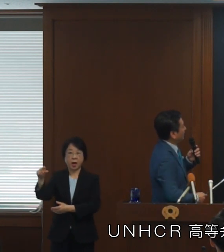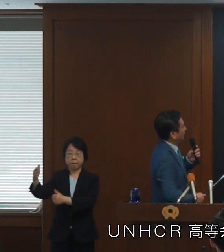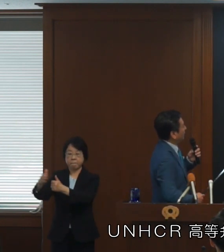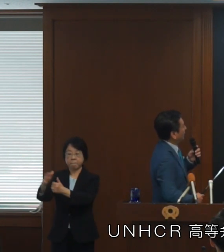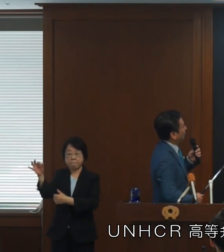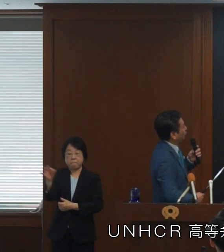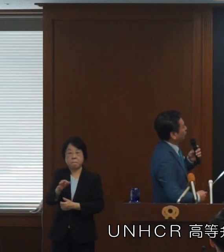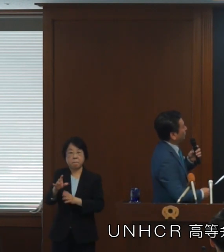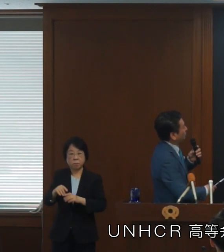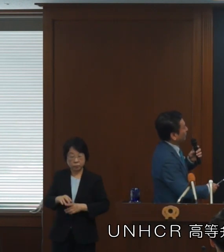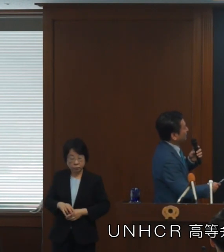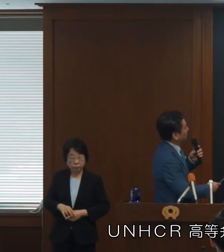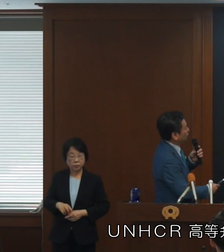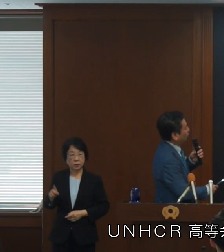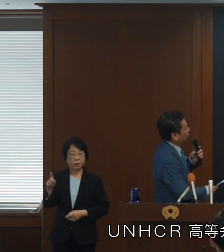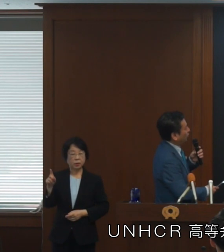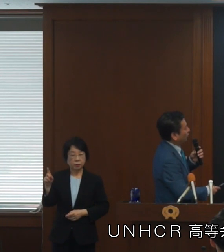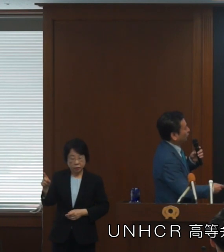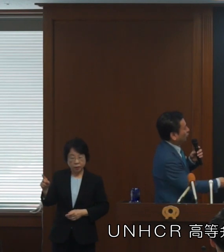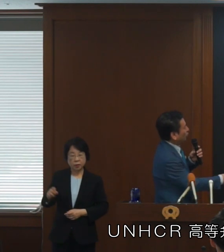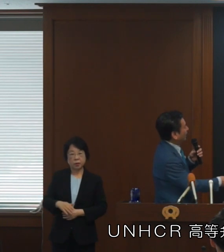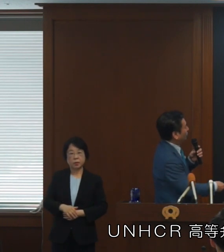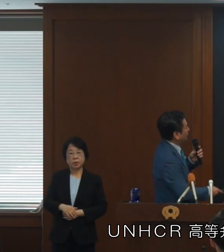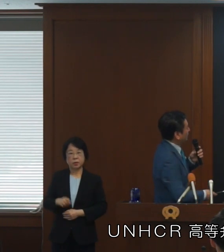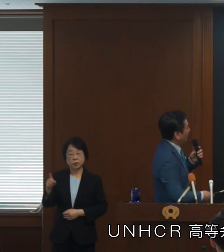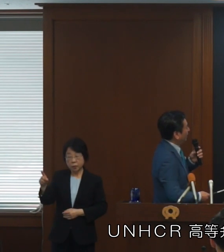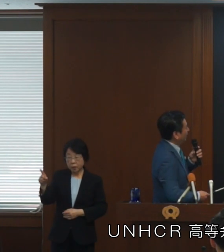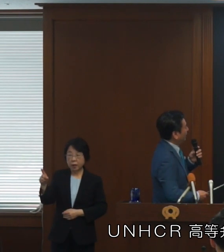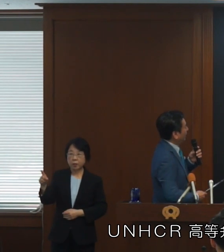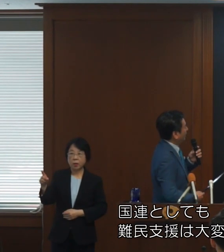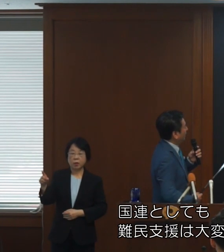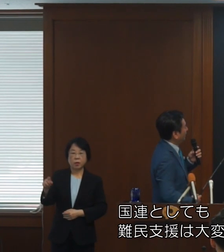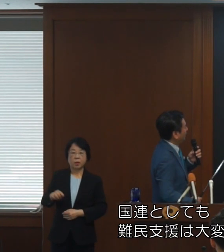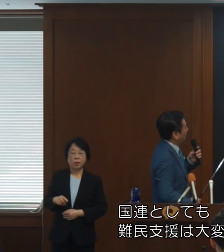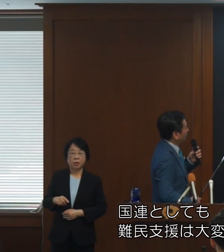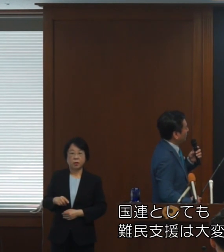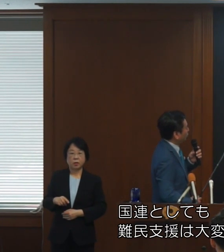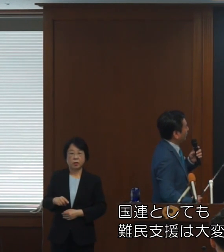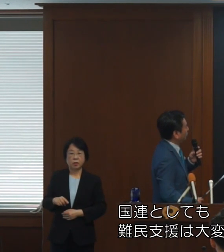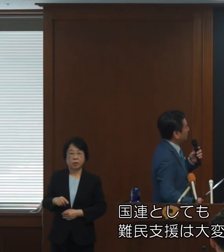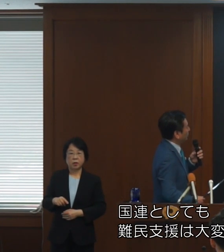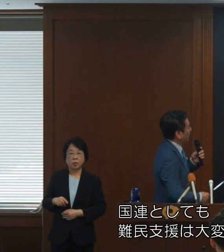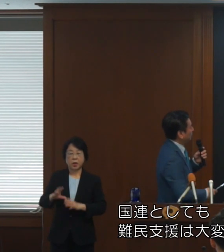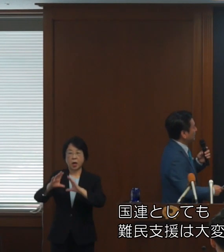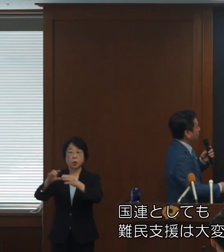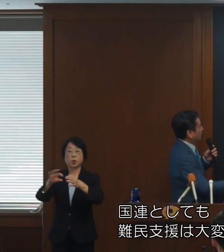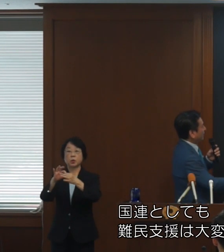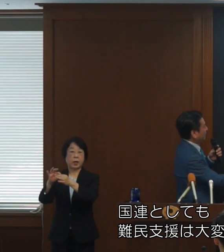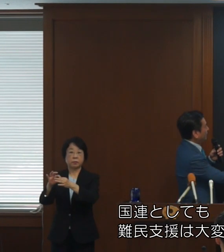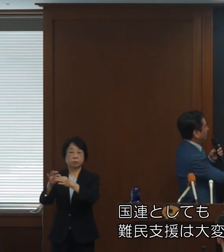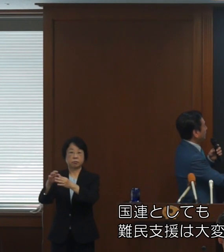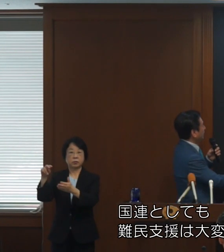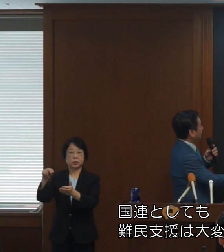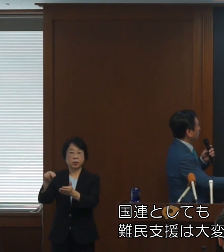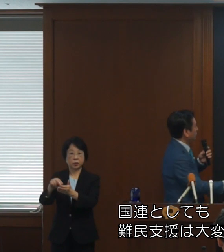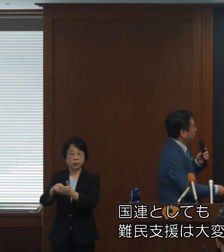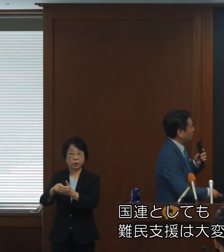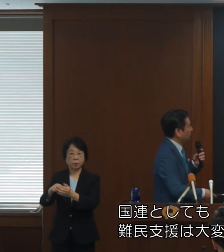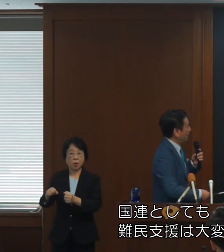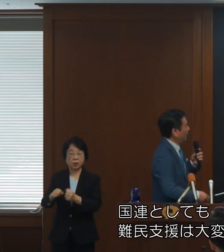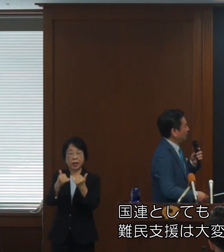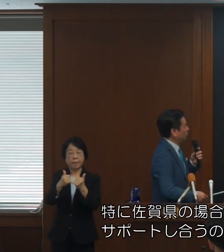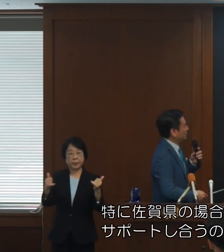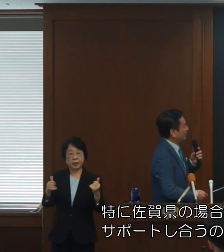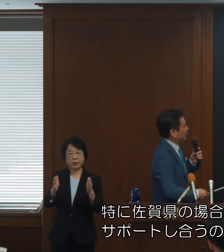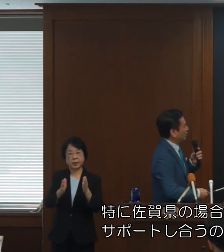遊泳のhcrですね口頭弁務官事務所の方からもですね国連としても難民支援は大変ありがたい